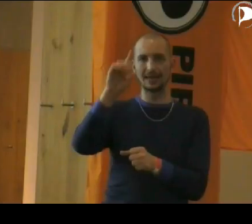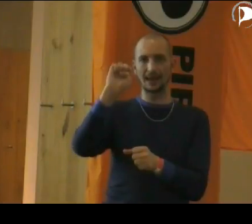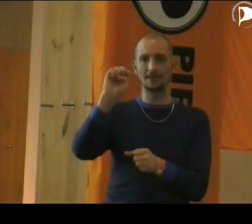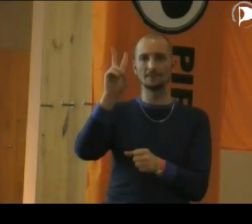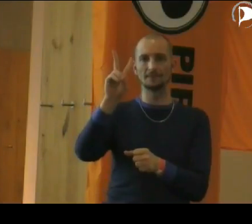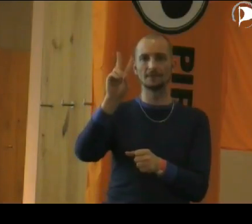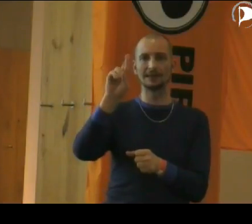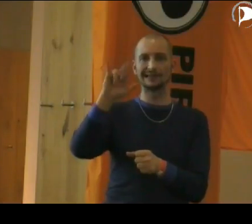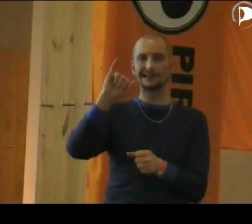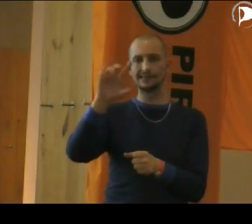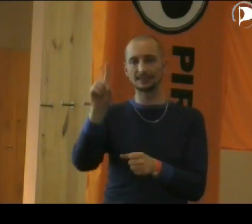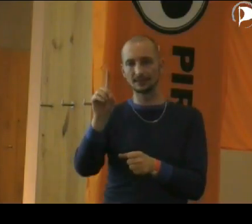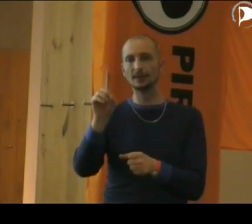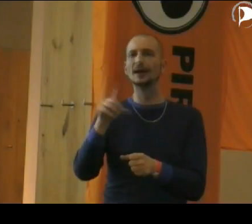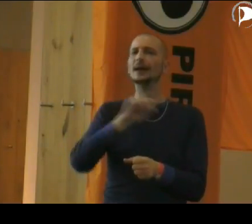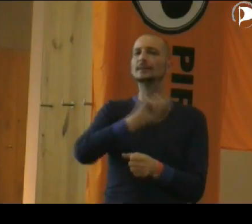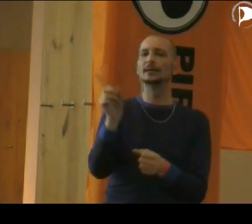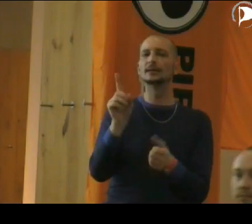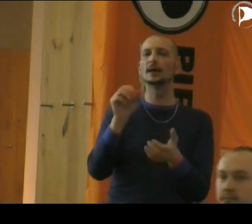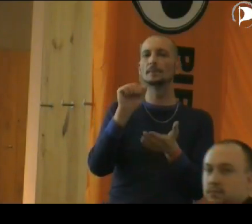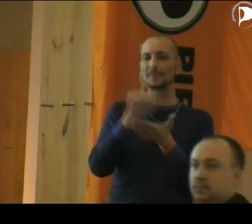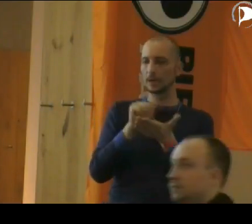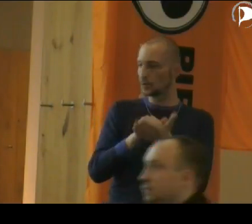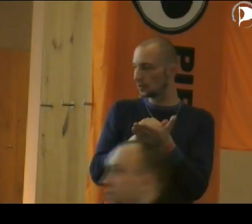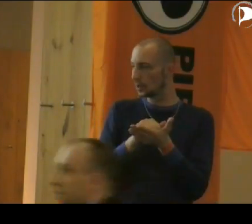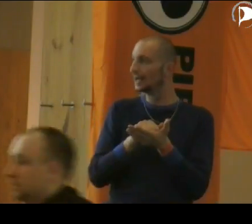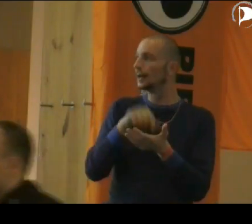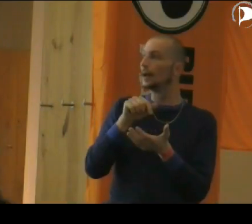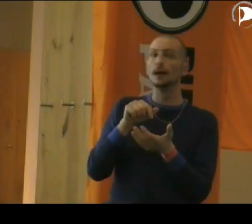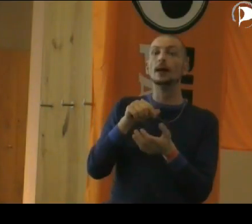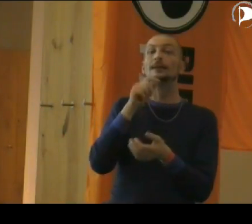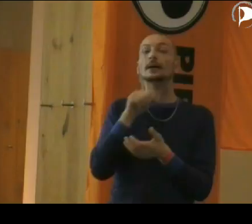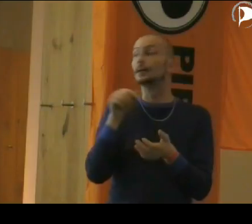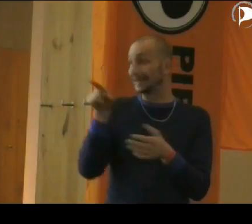es ist nicht das mikro das ist das kabel nach hinten wahrscheinlich